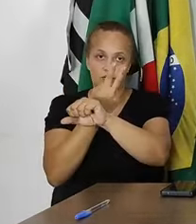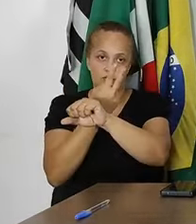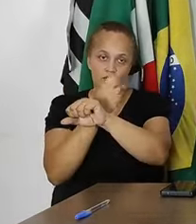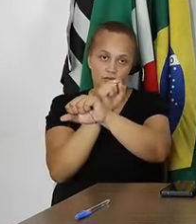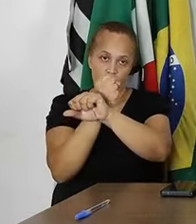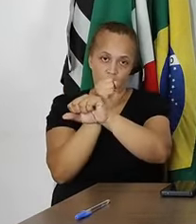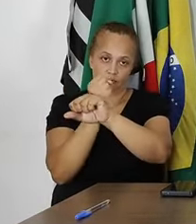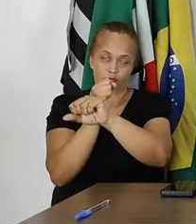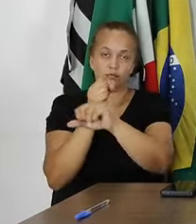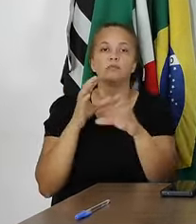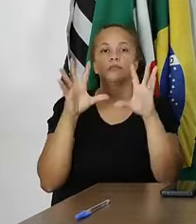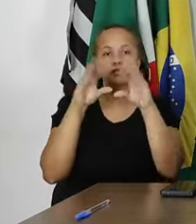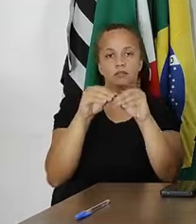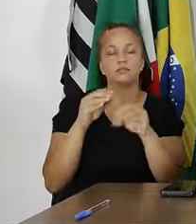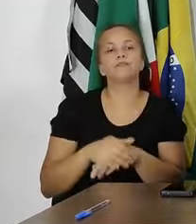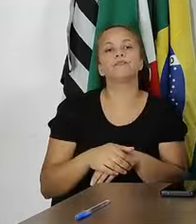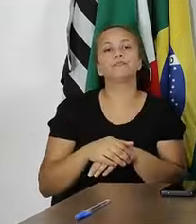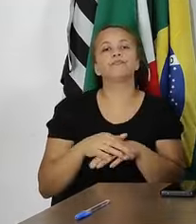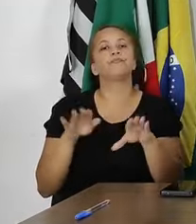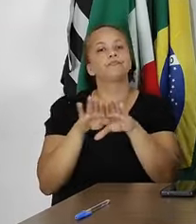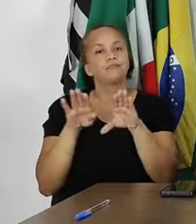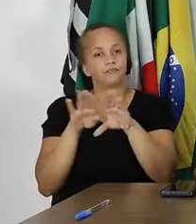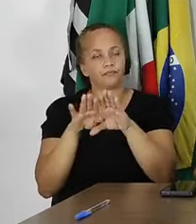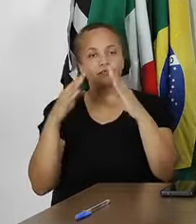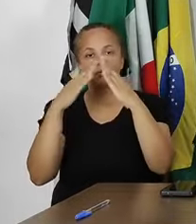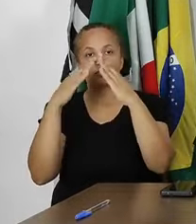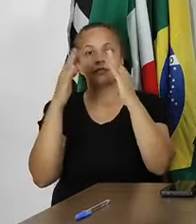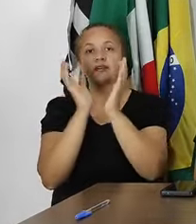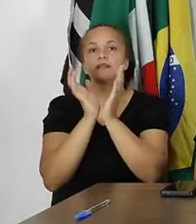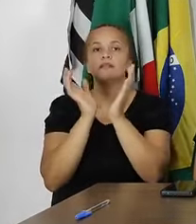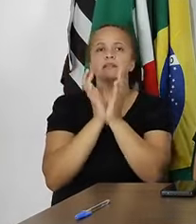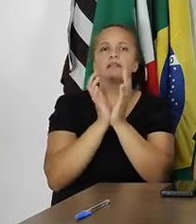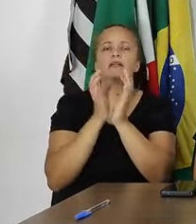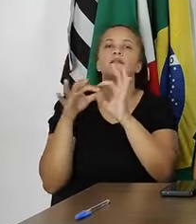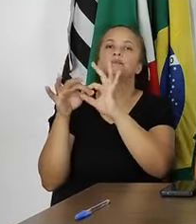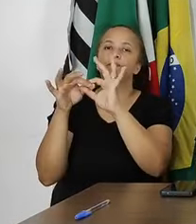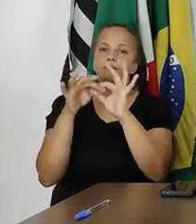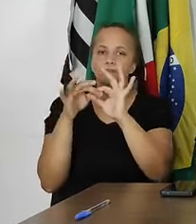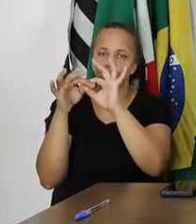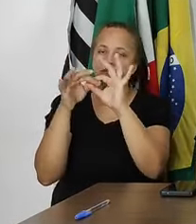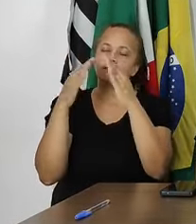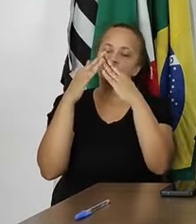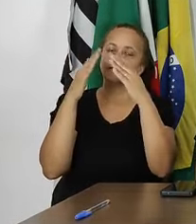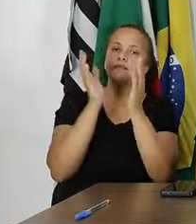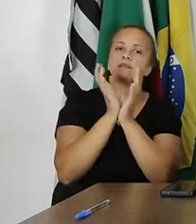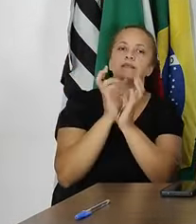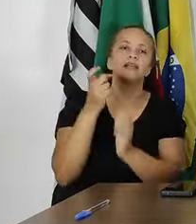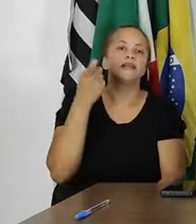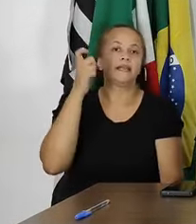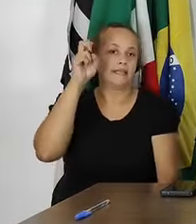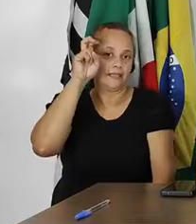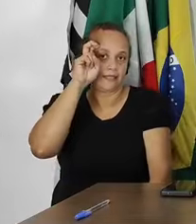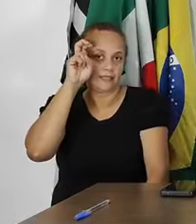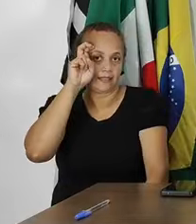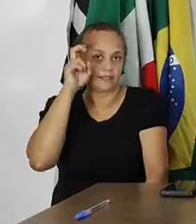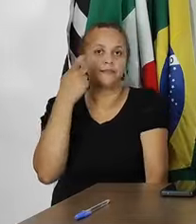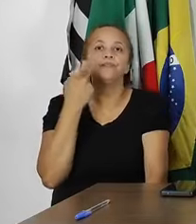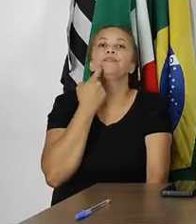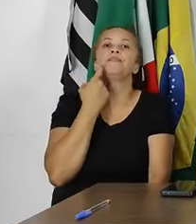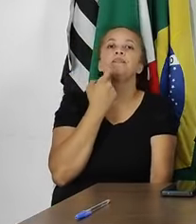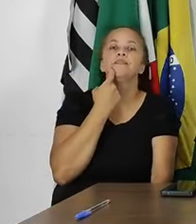bom? Outro aviso importante, as células, reunião de células, todas as quintas, sextas, às